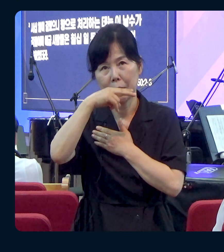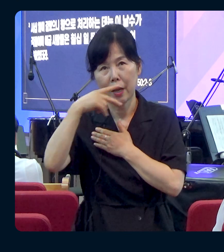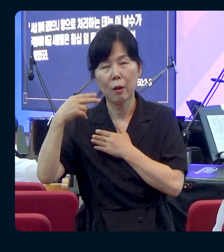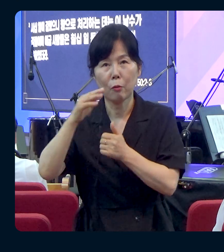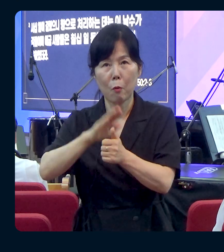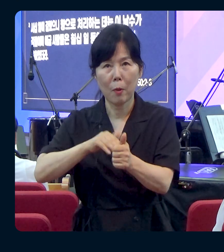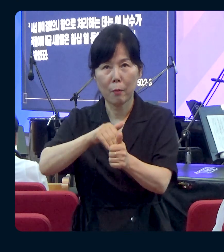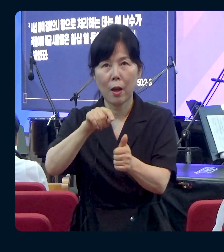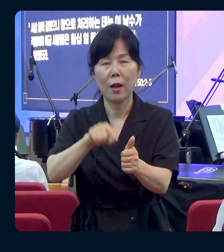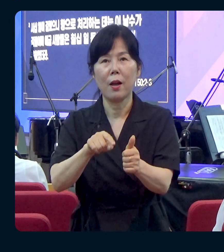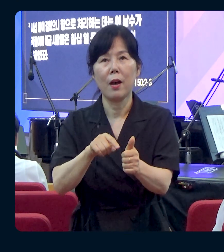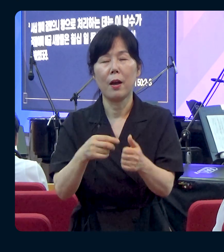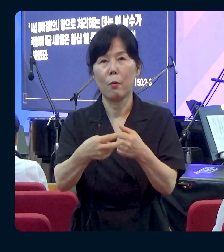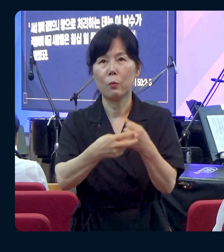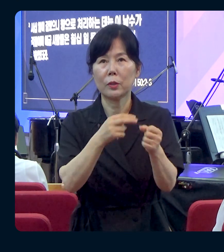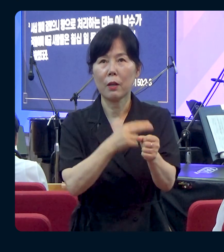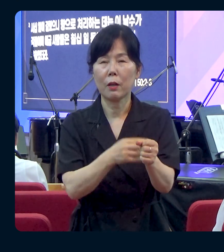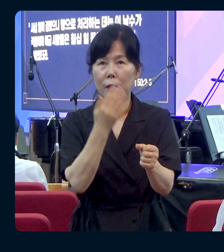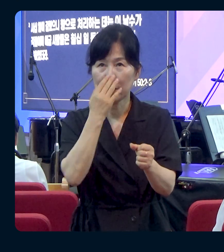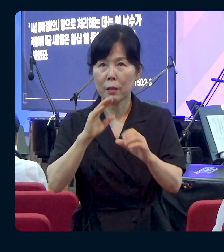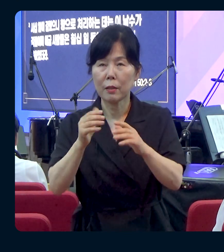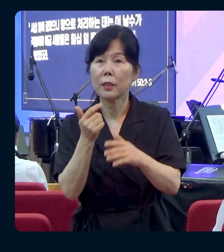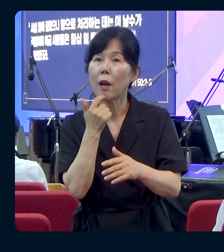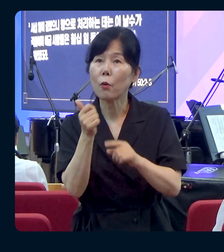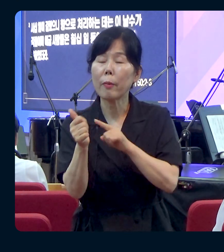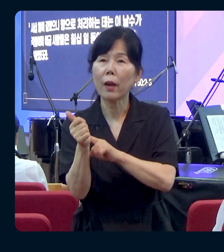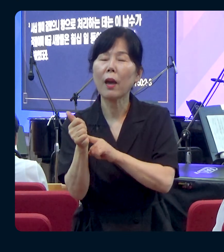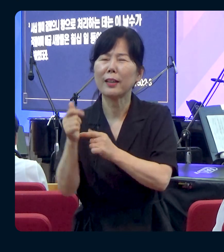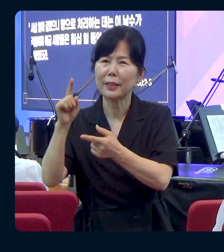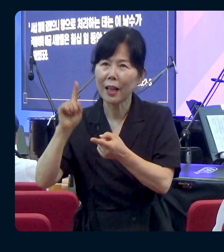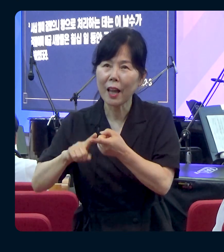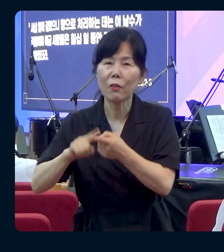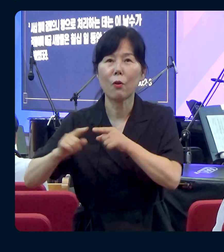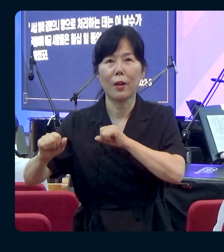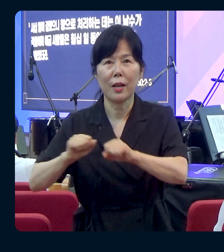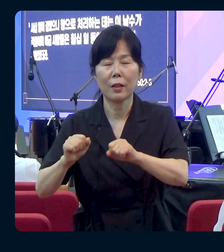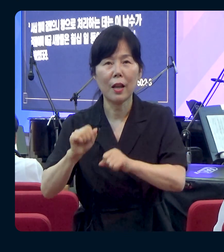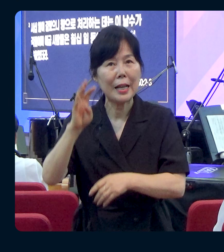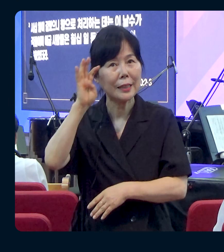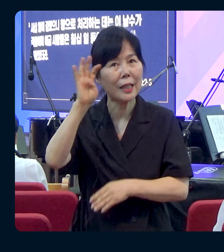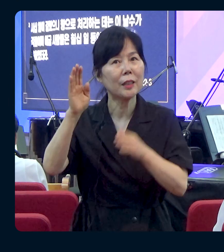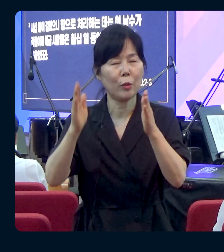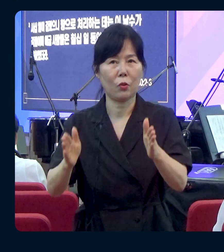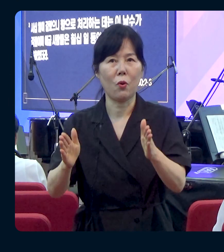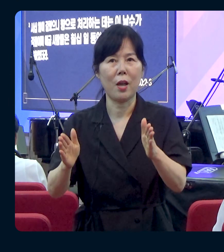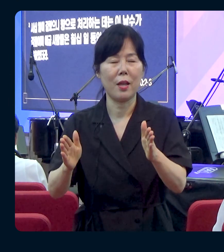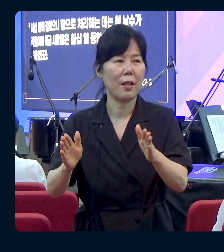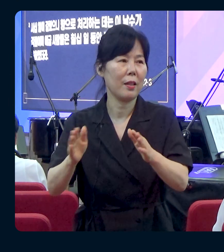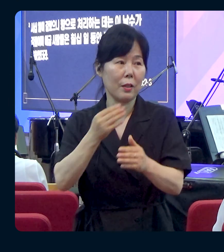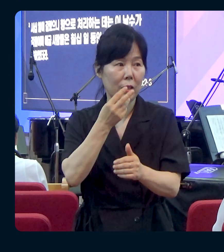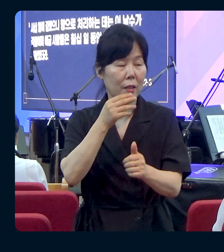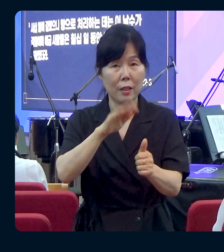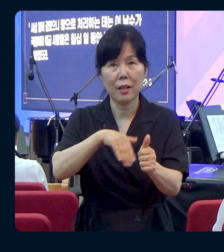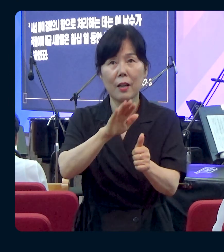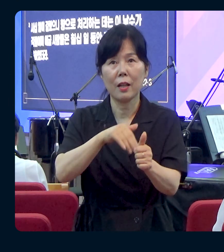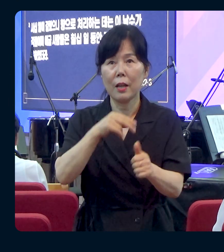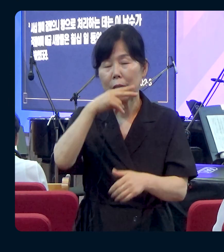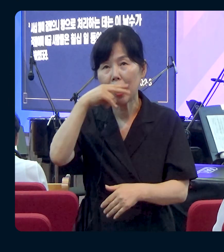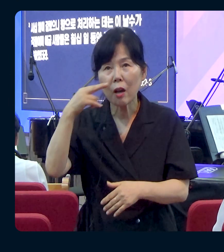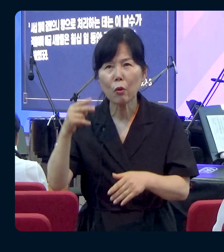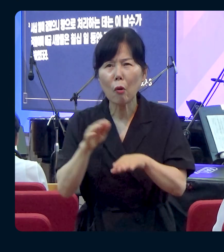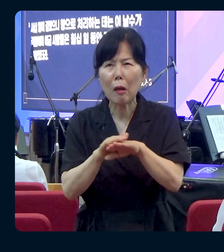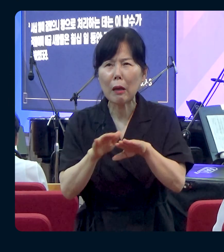향으로 처리하게 하매 의원이 이스라엘에게 그대로 하되 40일이 걸렸으니 향으로 처리하는 데는